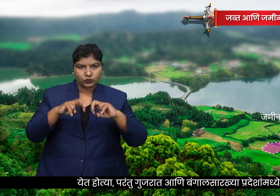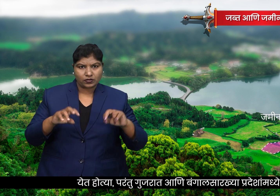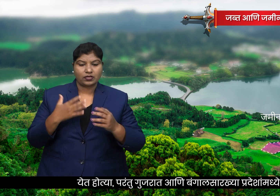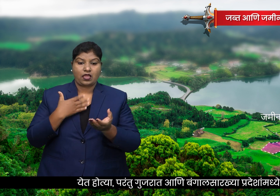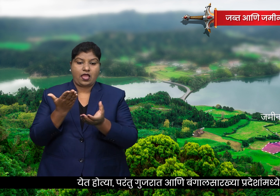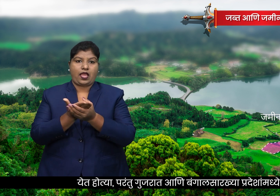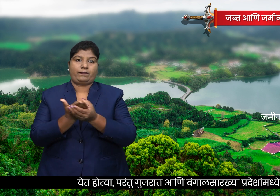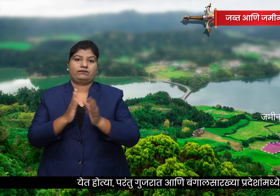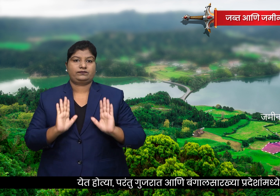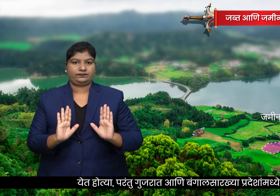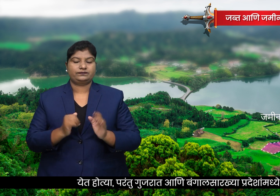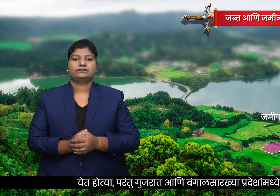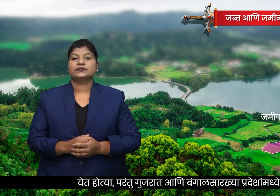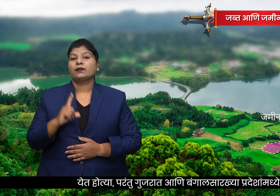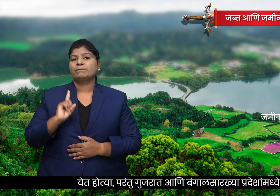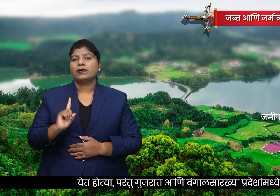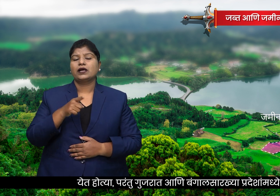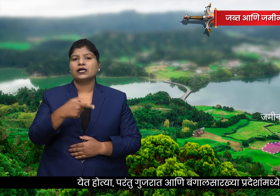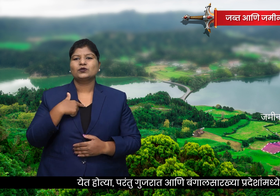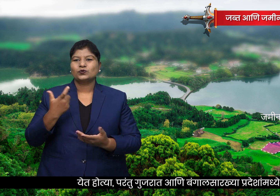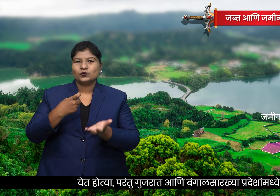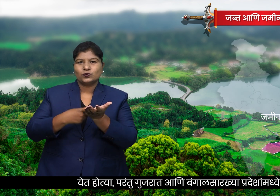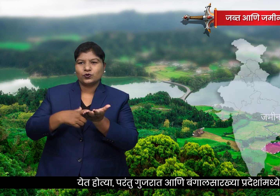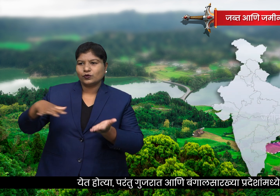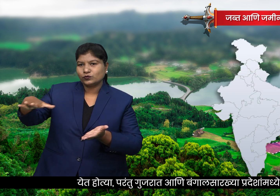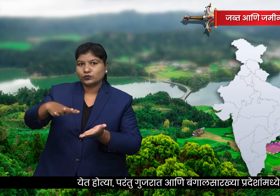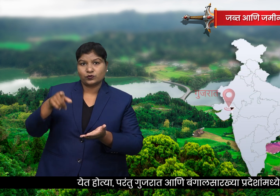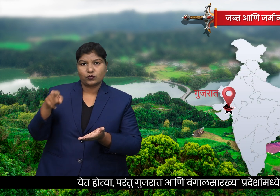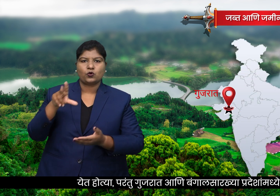बांगला सारख्या प्रदेशात मध्ये नव्हतं.